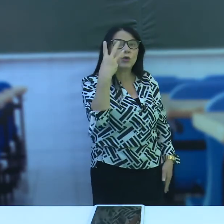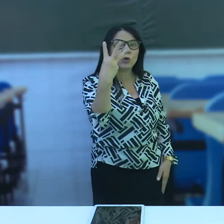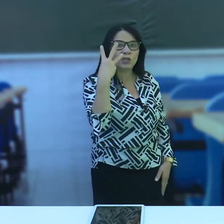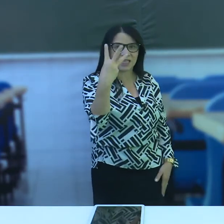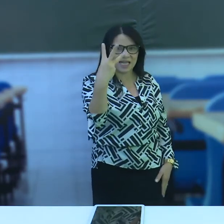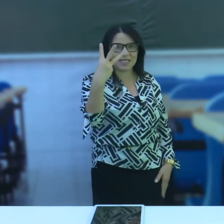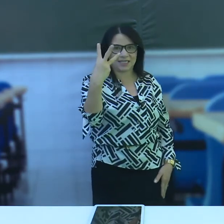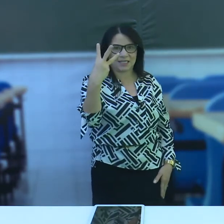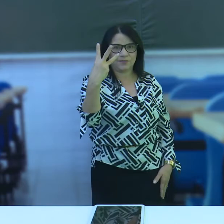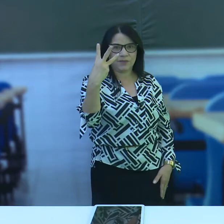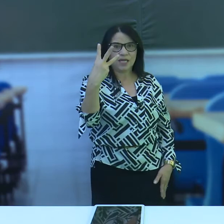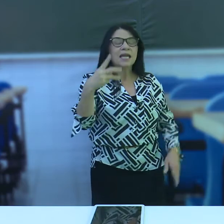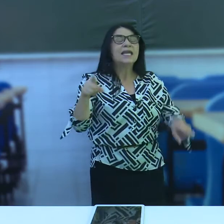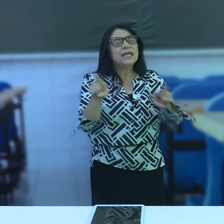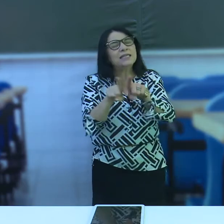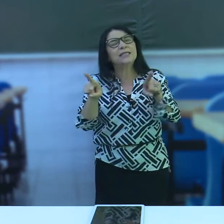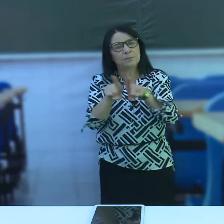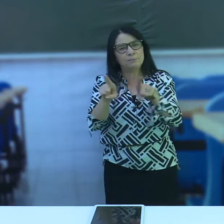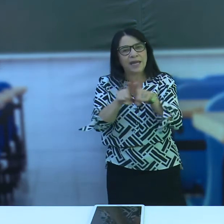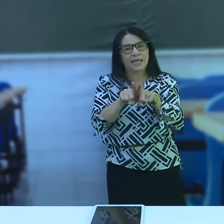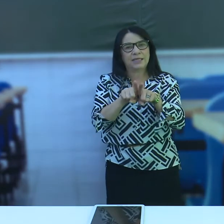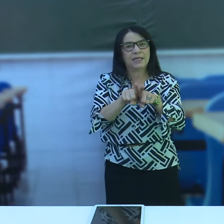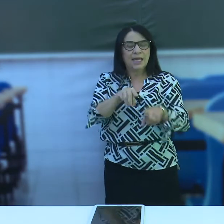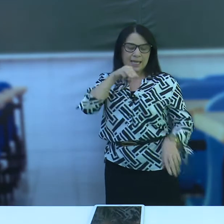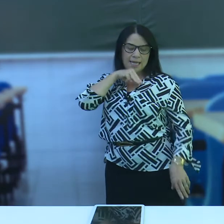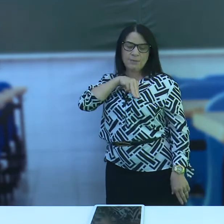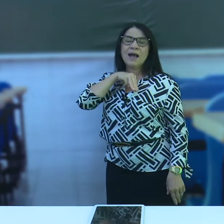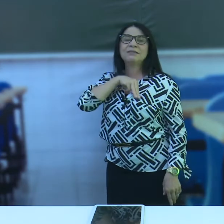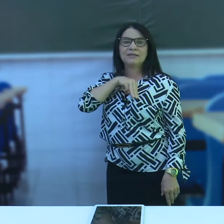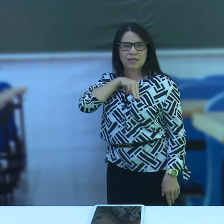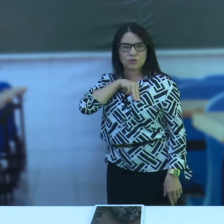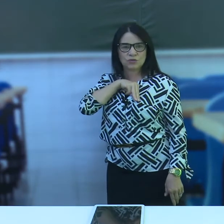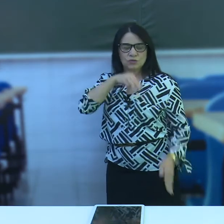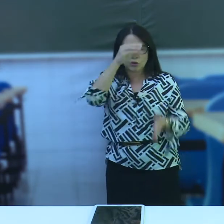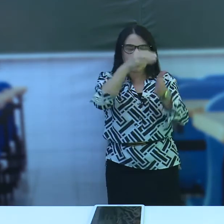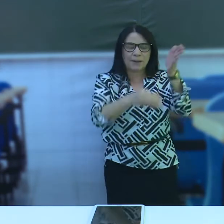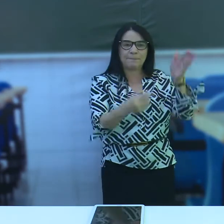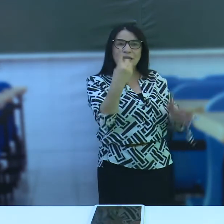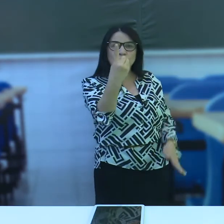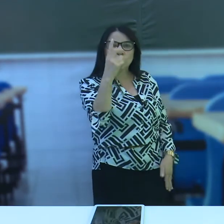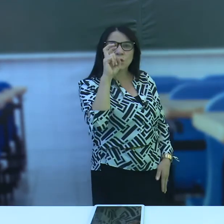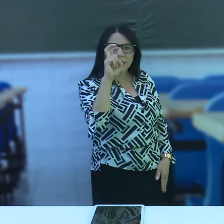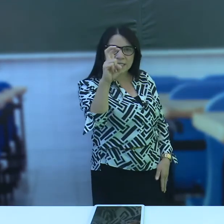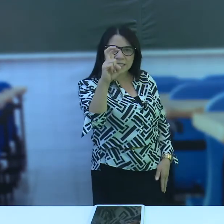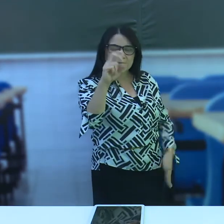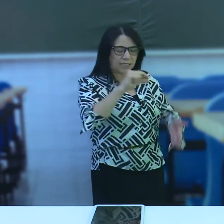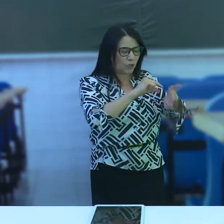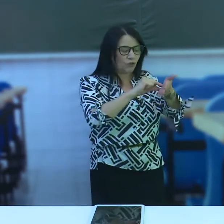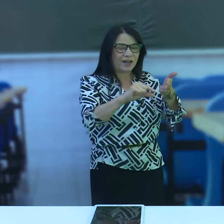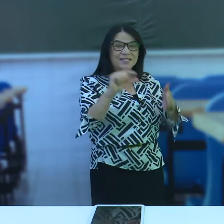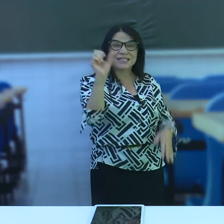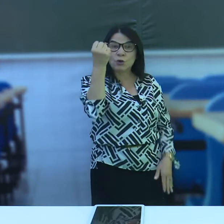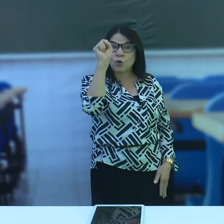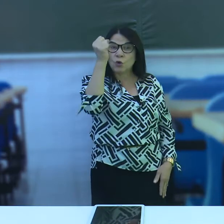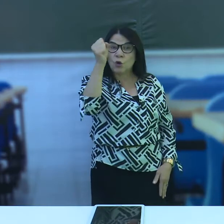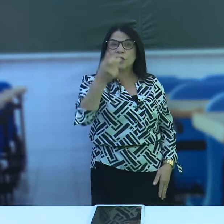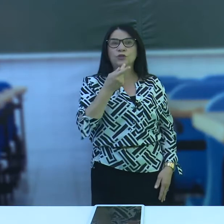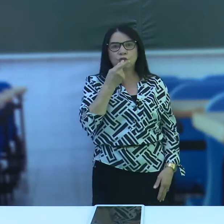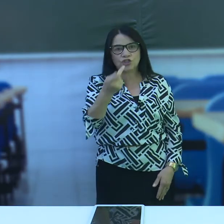versículo 13, e também em Mateus, no capítulo 15 e no versículo 8,